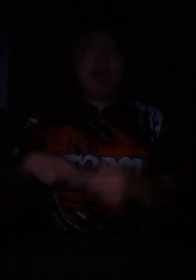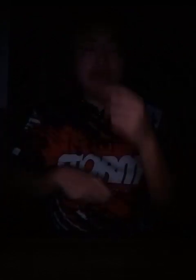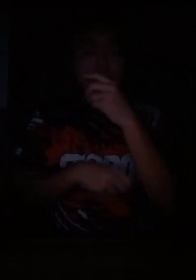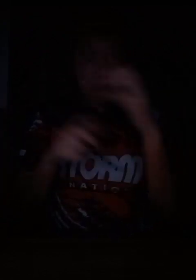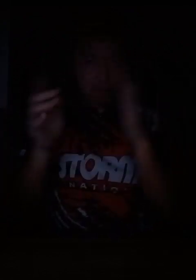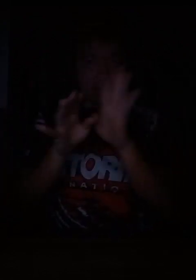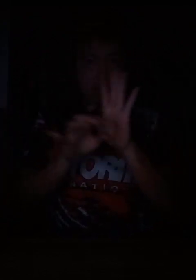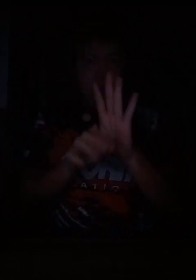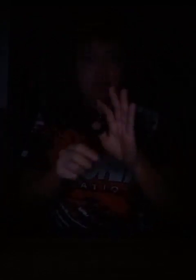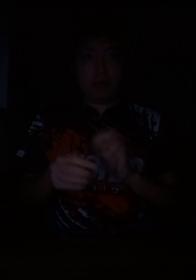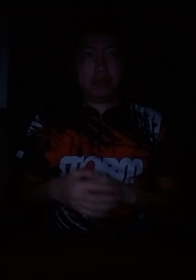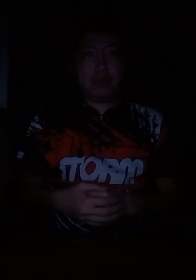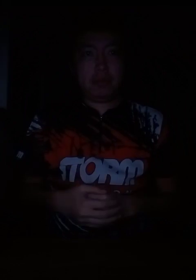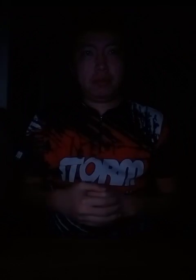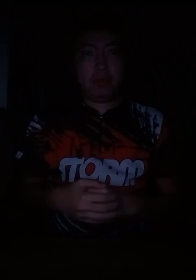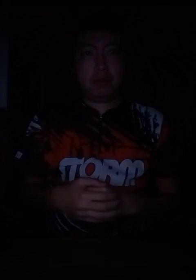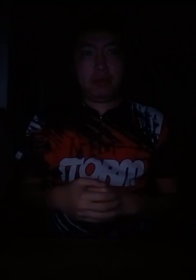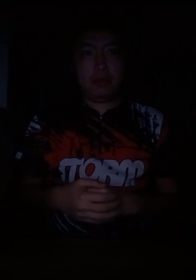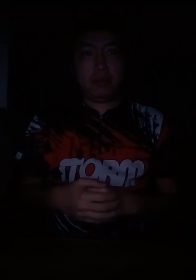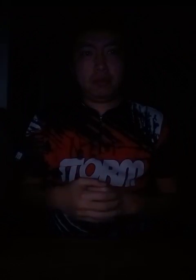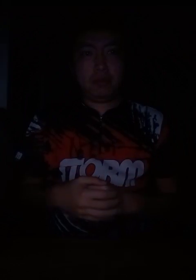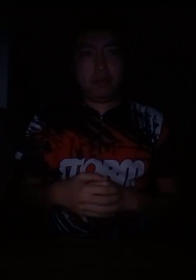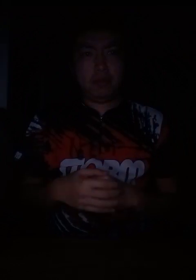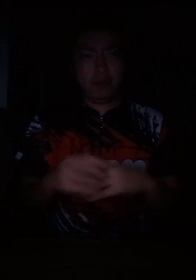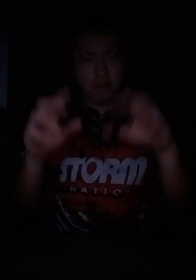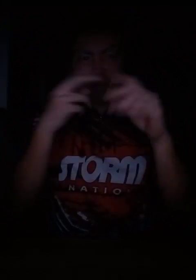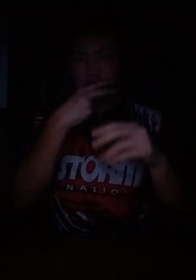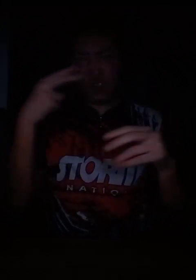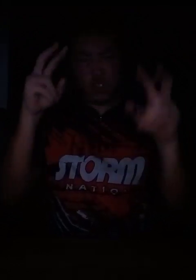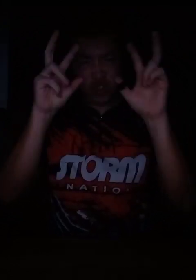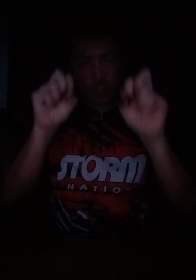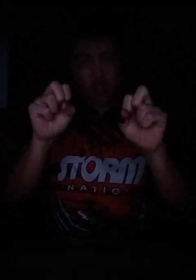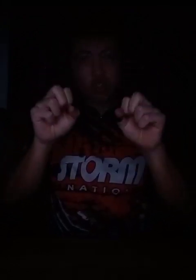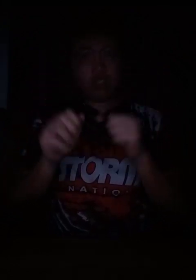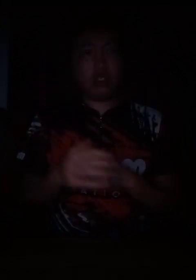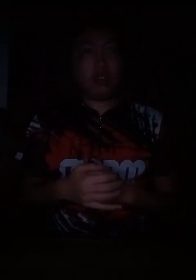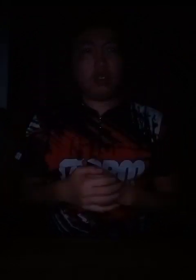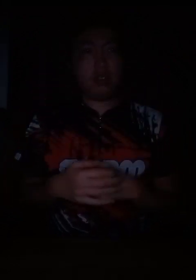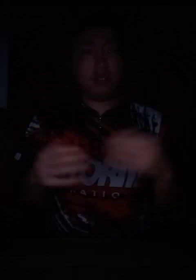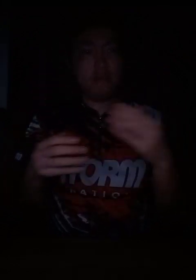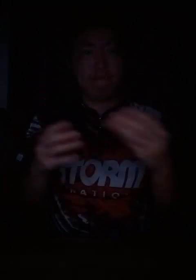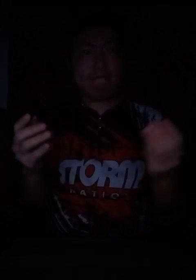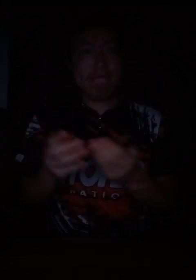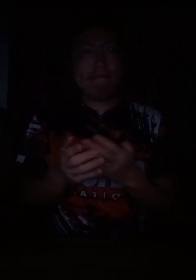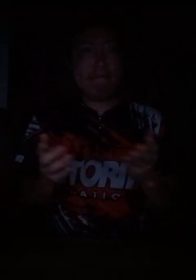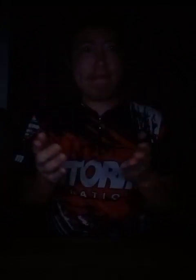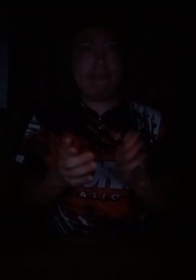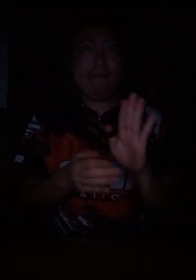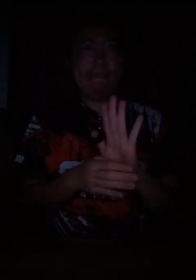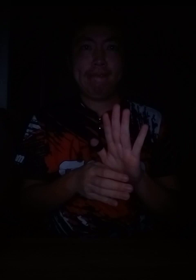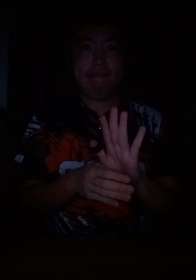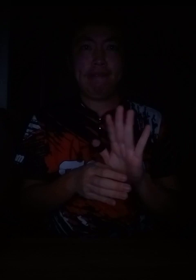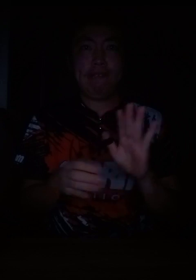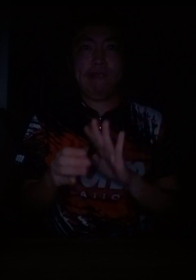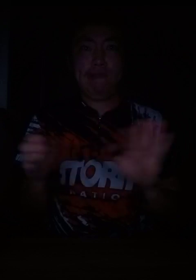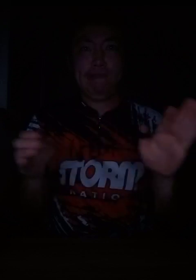항의한 겁니다. 뒤에서 담배 불 거라고 나오더라고. 그런데 바로 112에 신고해버렸죠. 당연히 승객을 보호할 의무가 있는